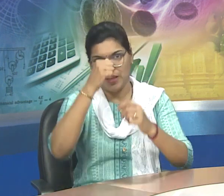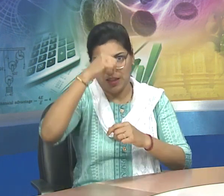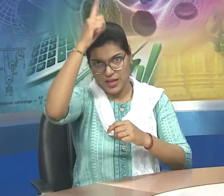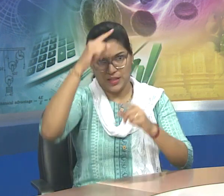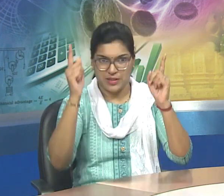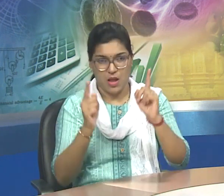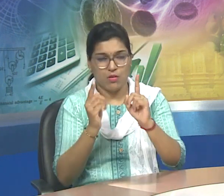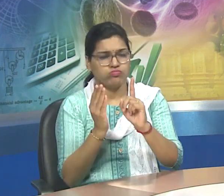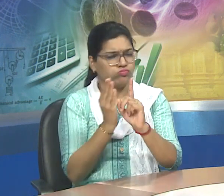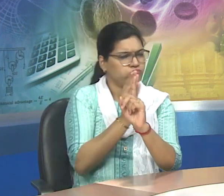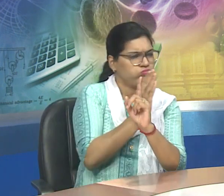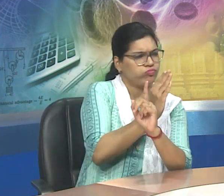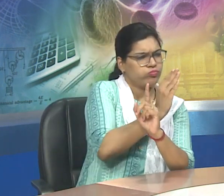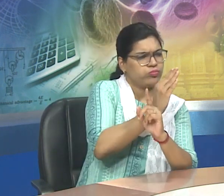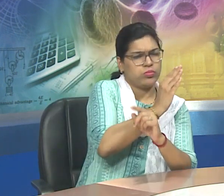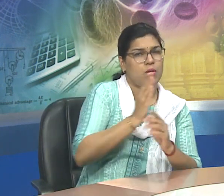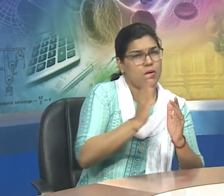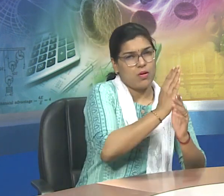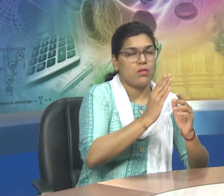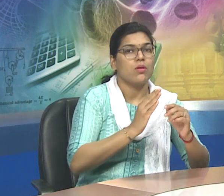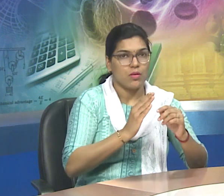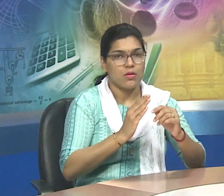उदाहरण के लिए अगर आप वर्ल्ड के मैप को देखें